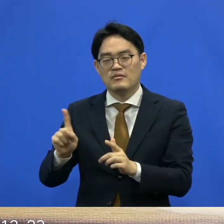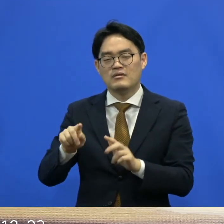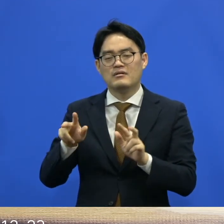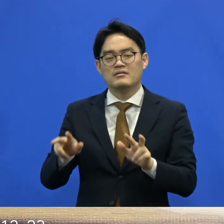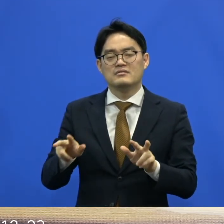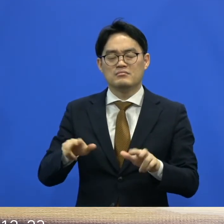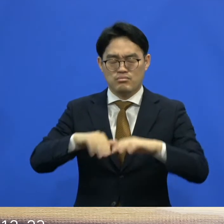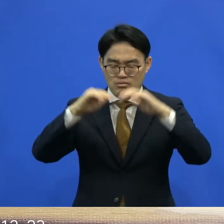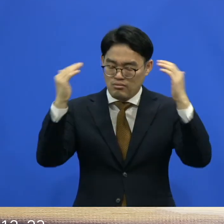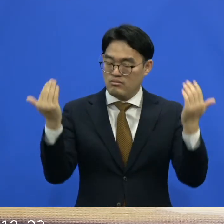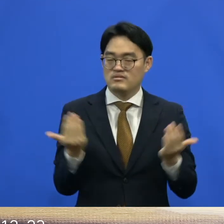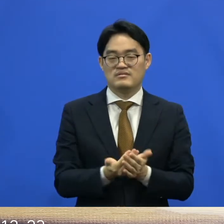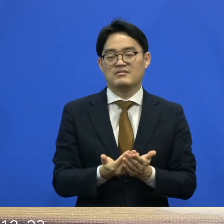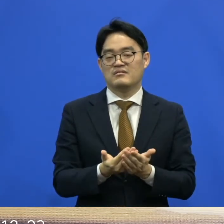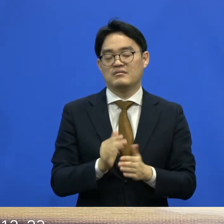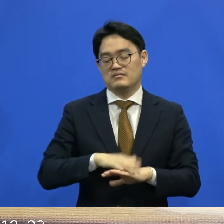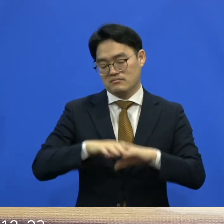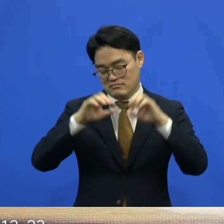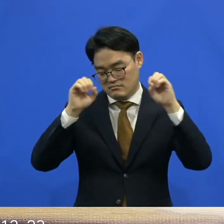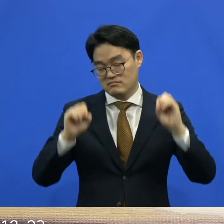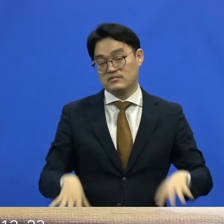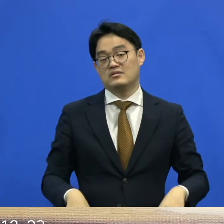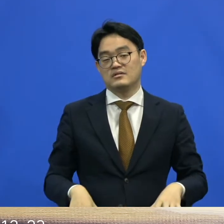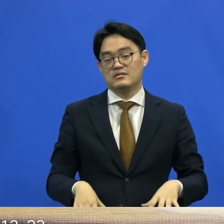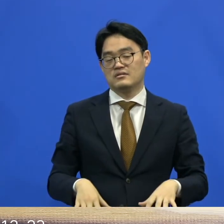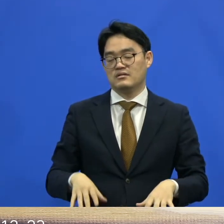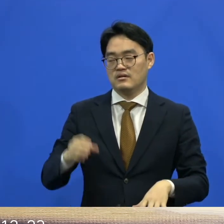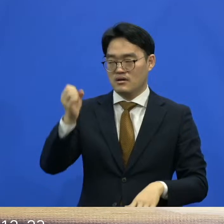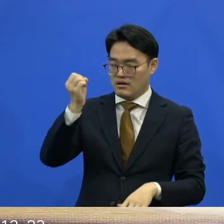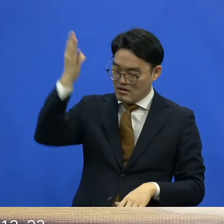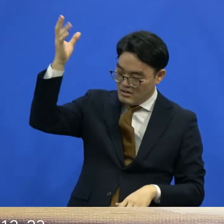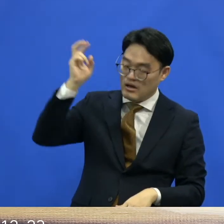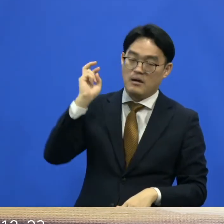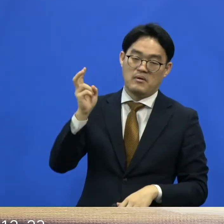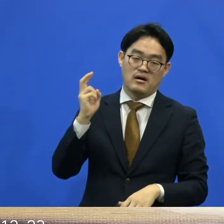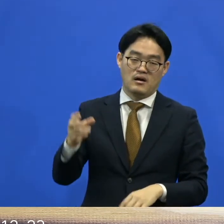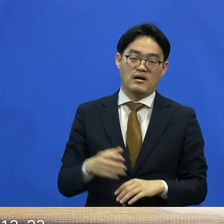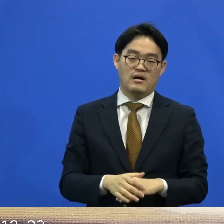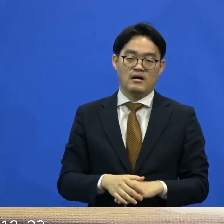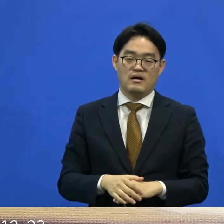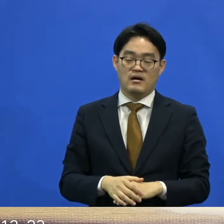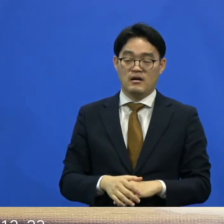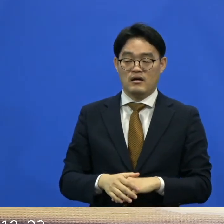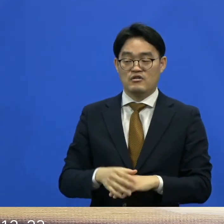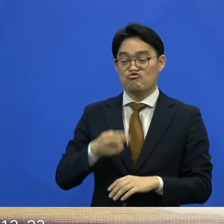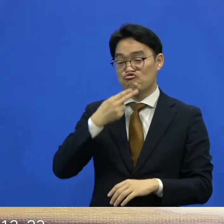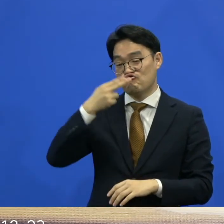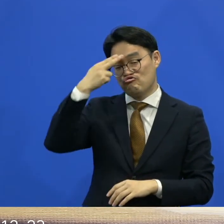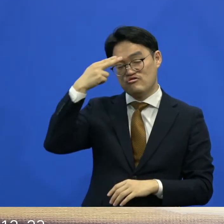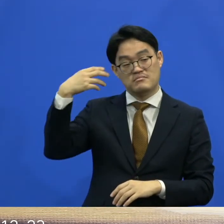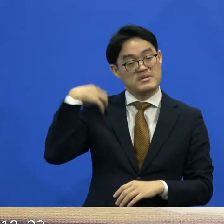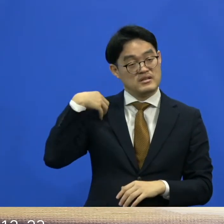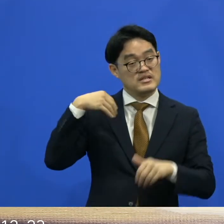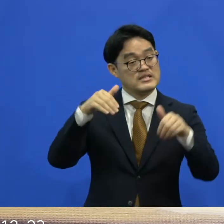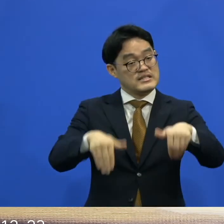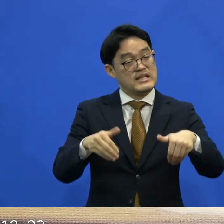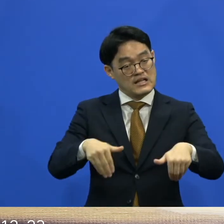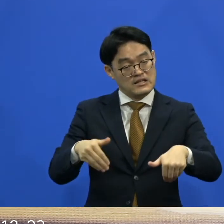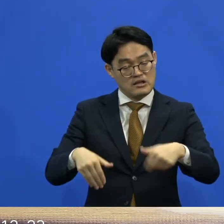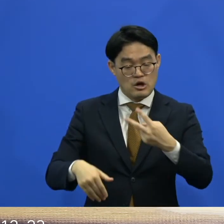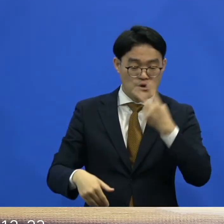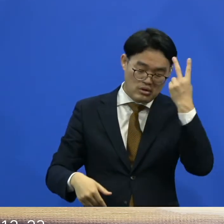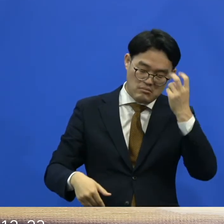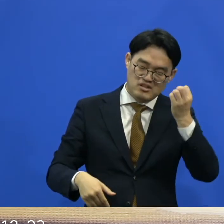것은 물거품이 되고 사라졌습니다. 풀려난 왕의 신하는 요셉을 까맣게 잊어버렸습니다. 요셉은